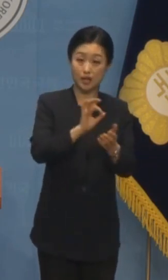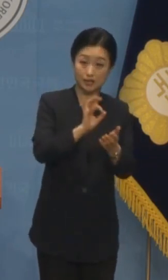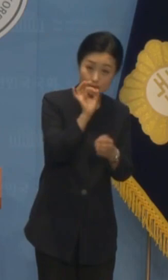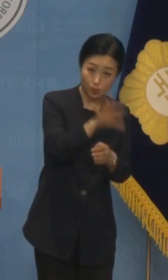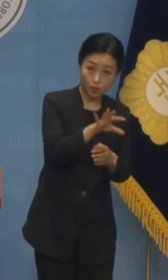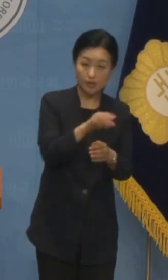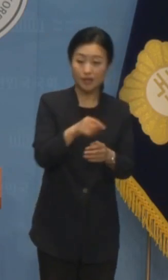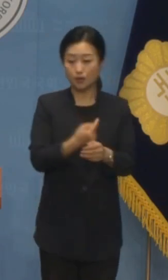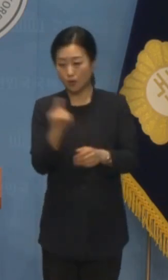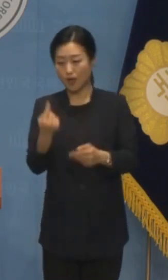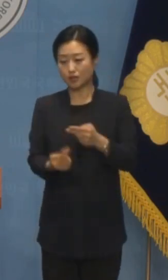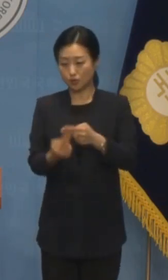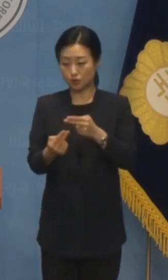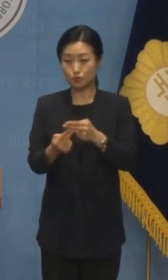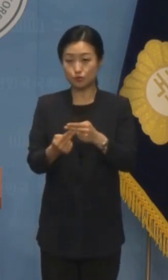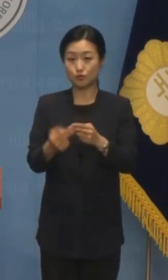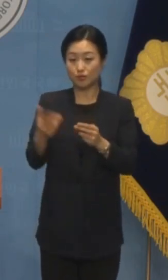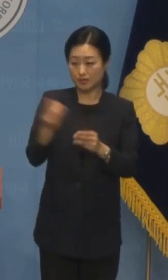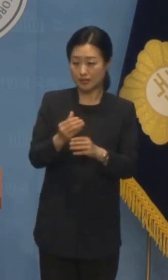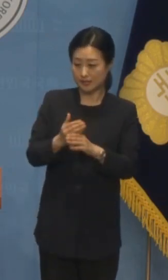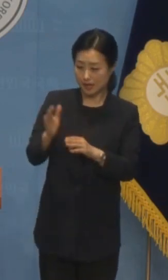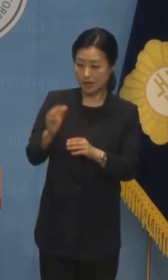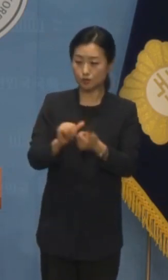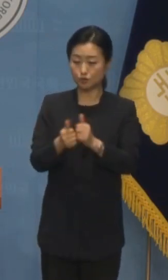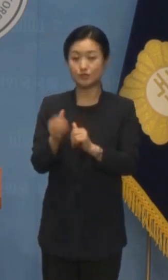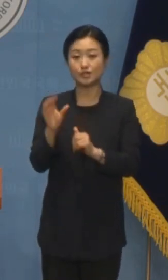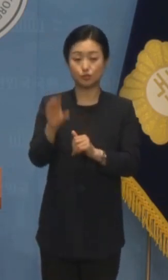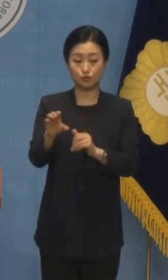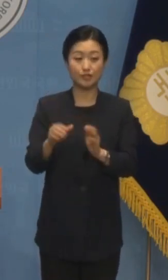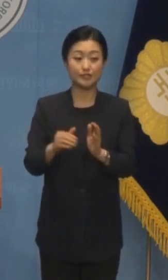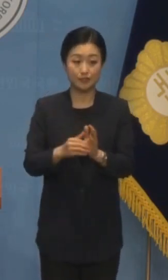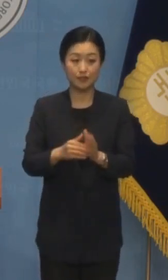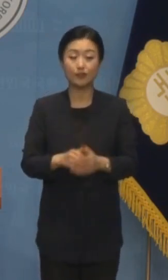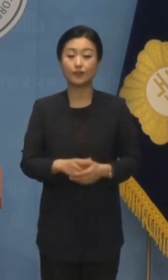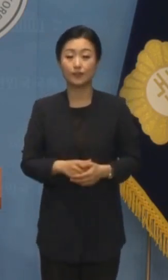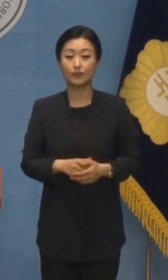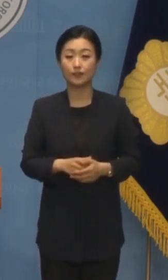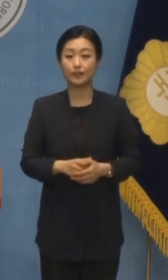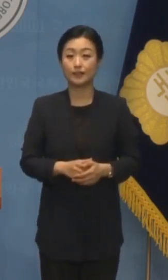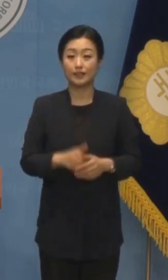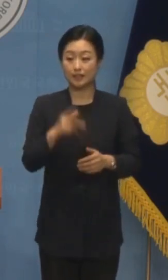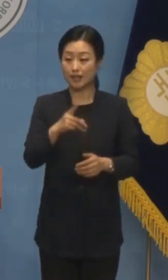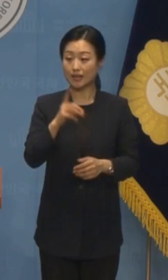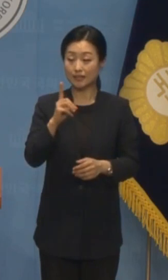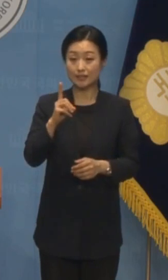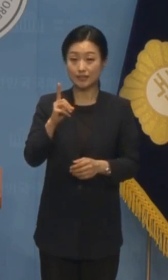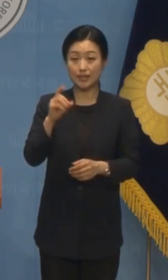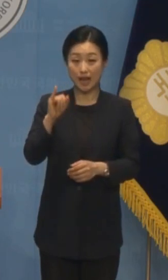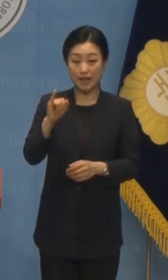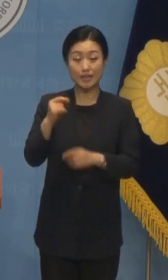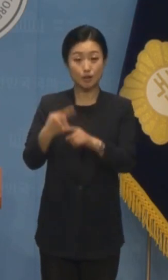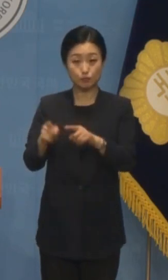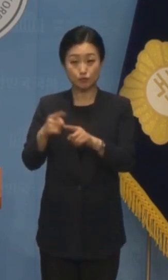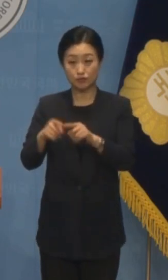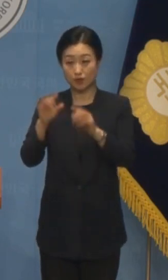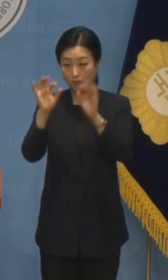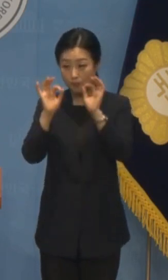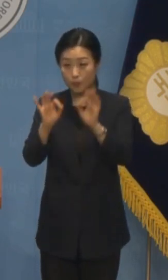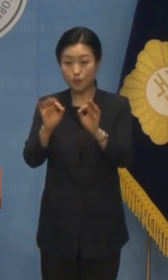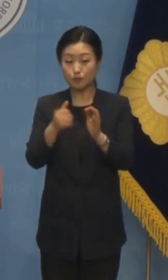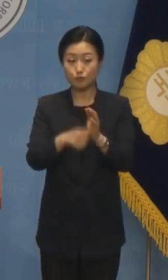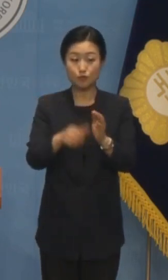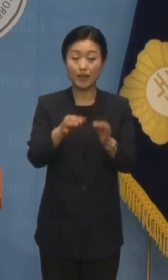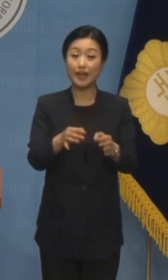나머지는 저축이나 대출 상환, 주식 투자 같은 데 사용했다는 것입니다. 이 KDI의 분석을 그대로 인용하면